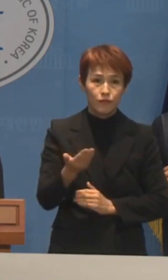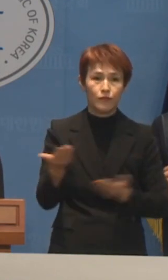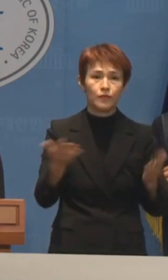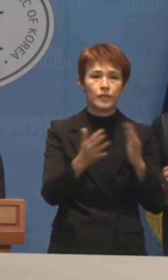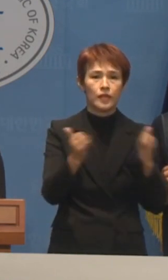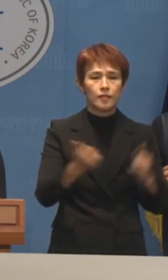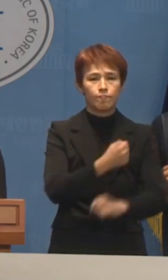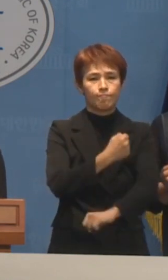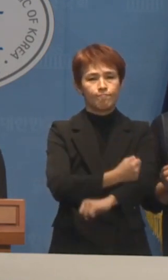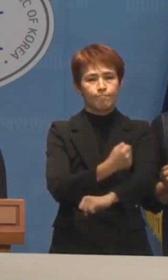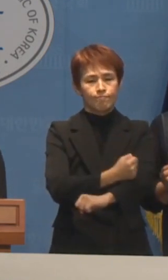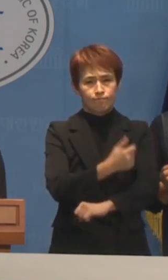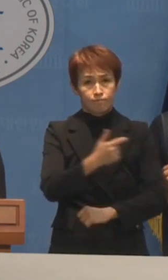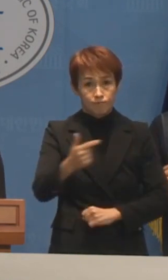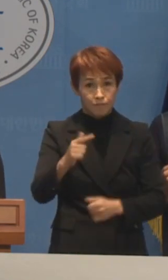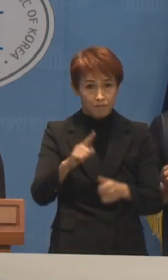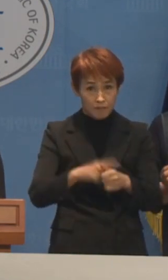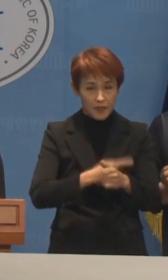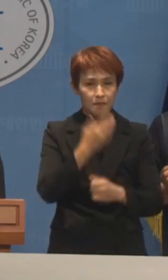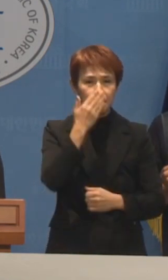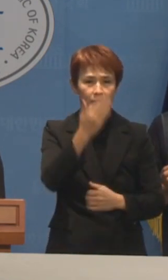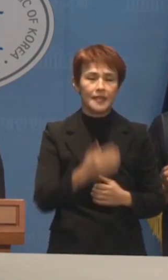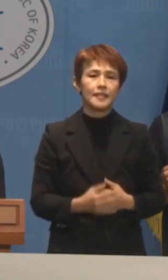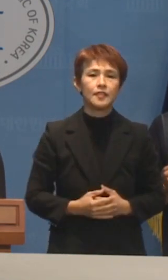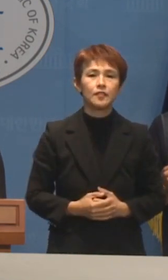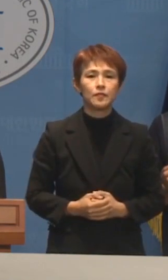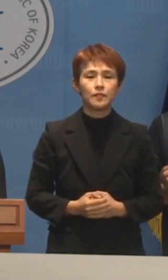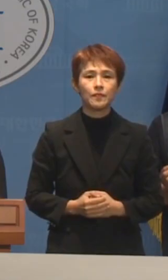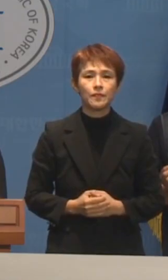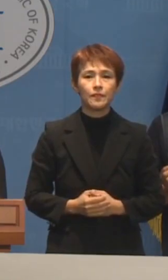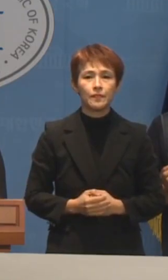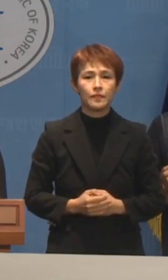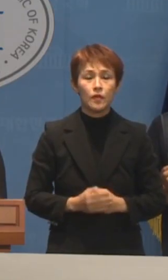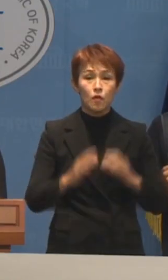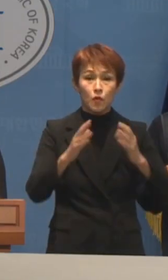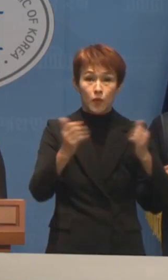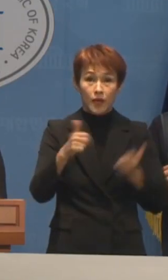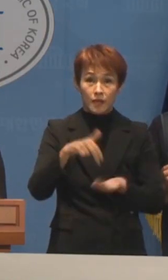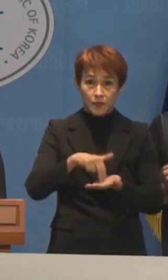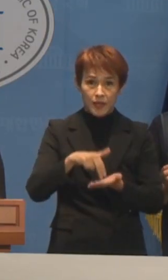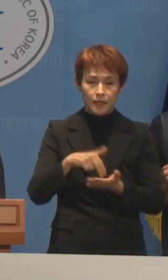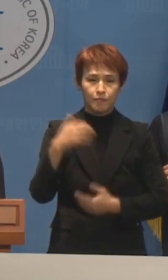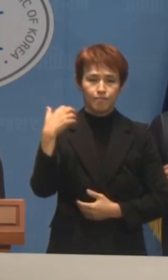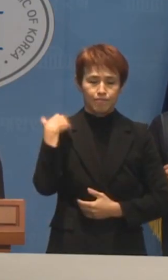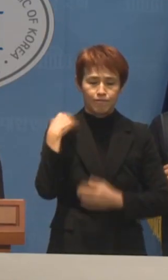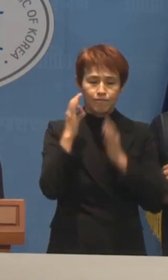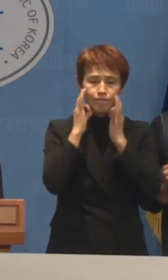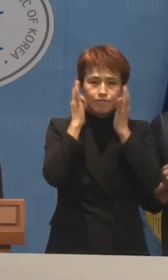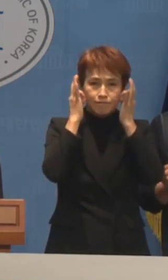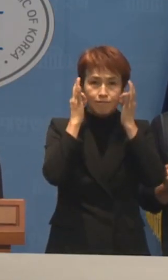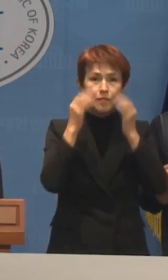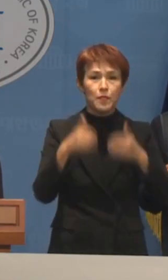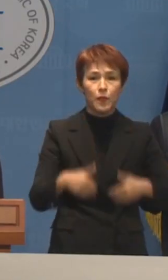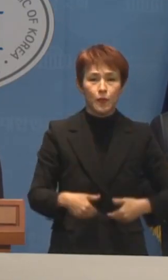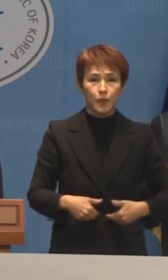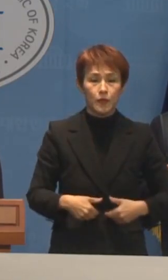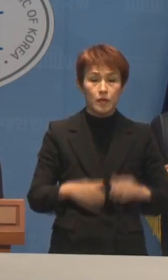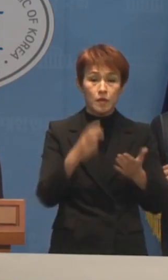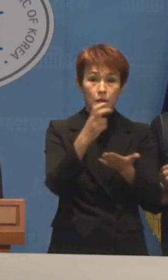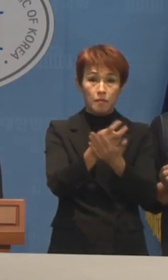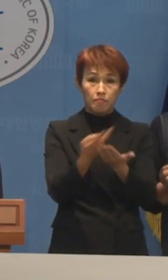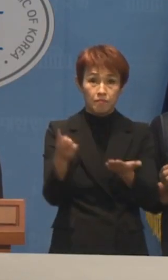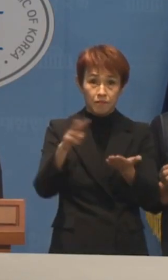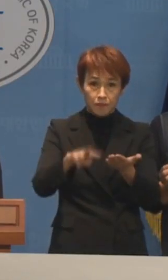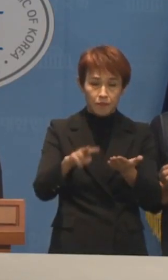노동자분들의 노력 덕분에 이뤄낼 수 있었던 성과입니다. 국회도 역할을 다해야 합니다. 해당 개정안이